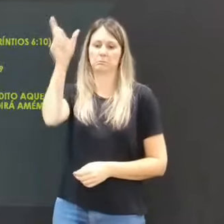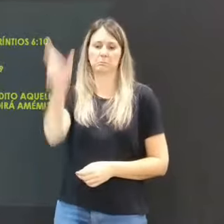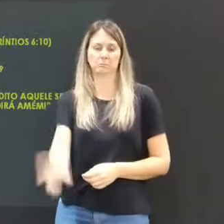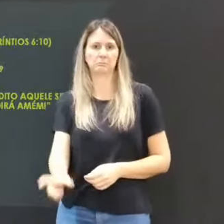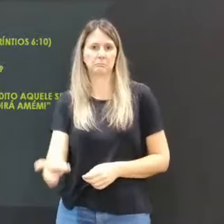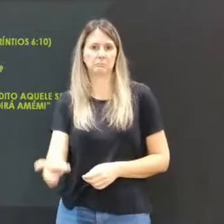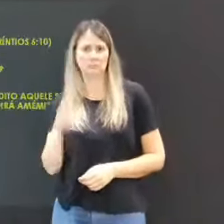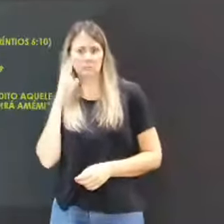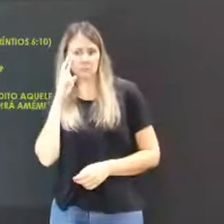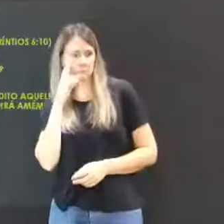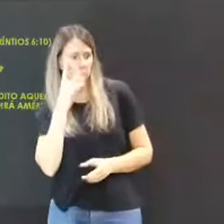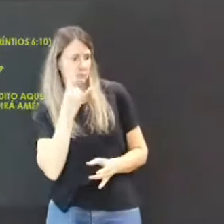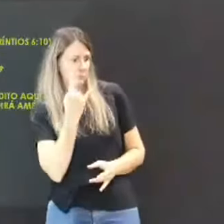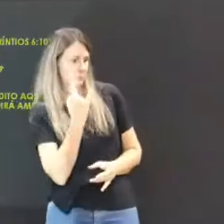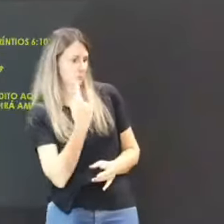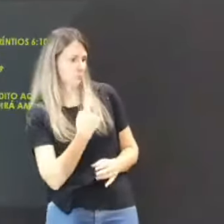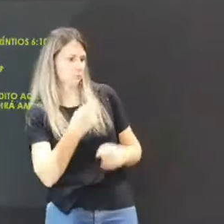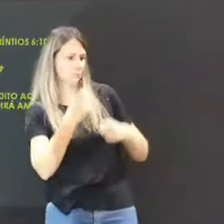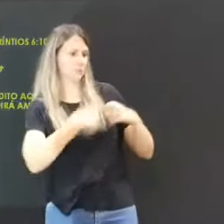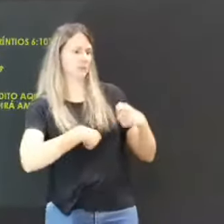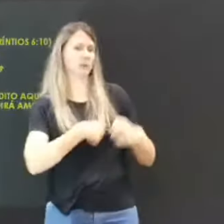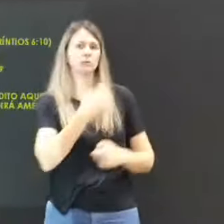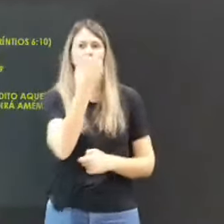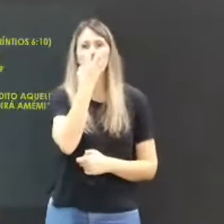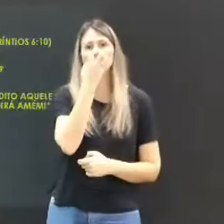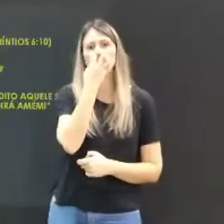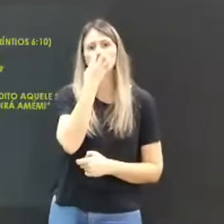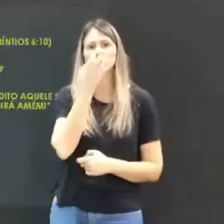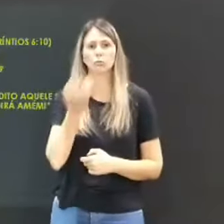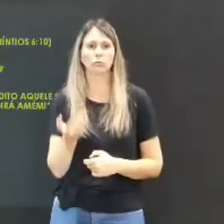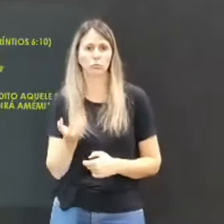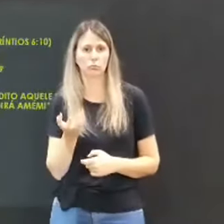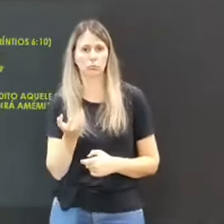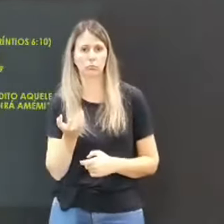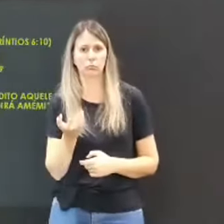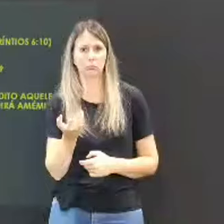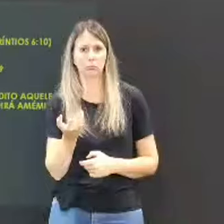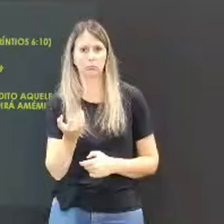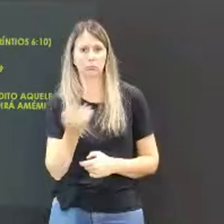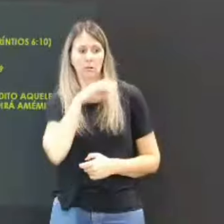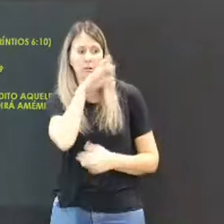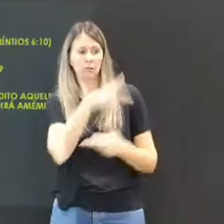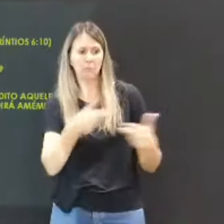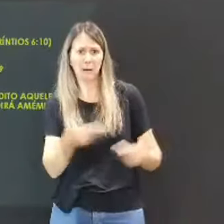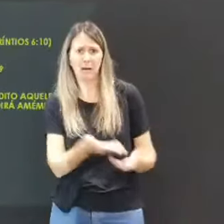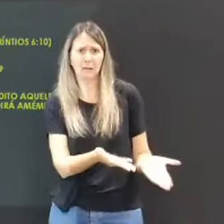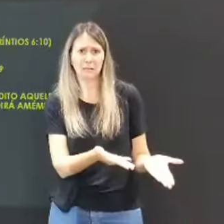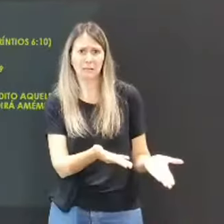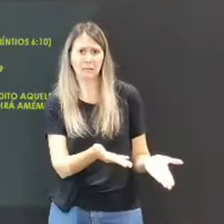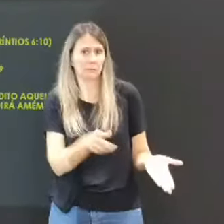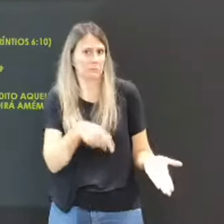homem, ele tem desejo de sexo com cachorro, com animais, por exemplo. Como